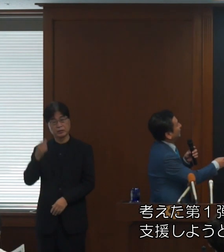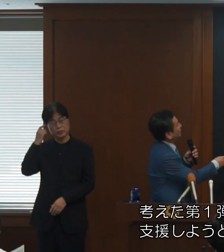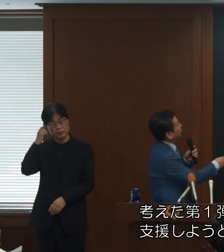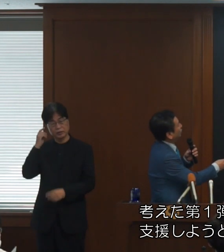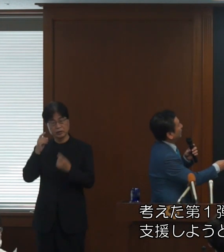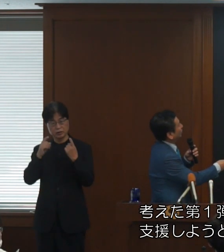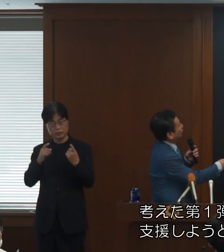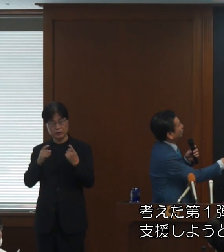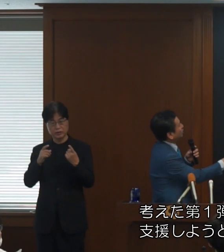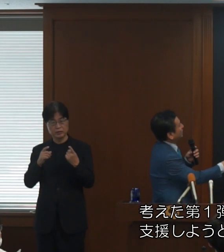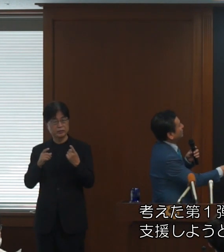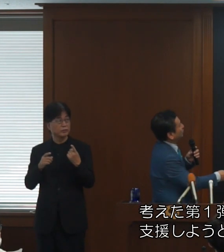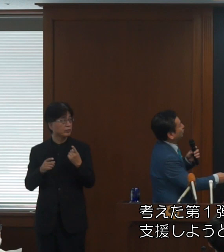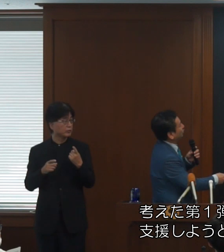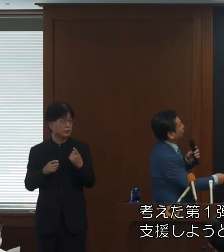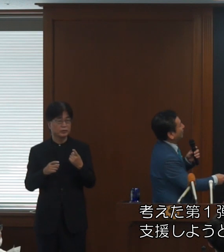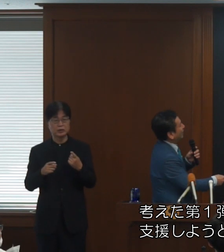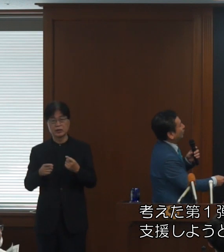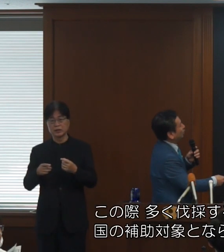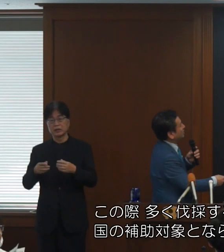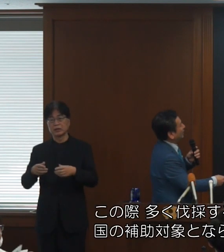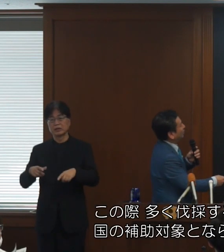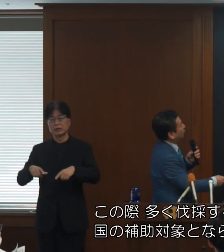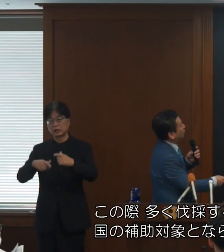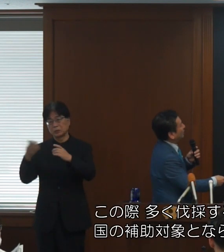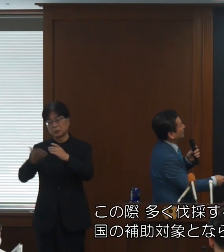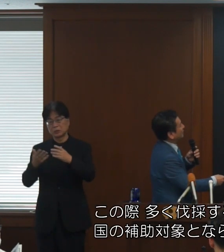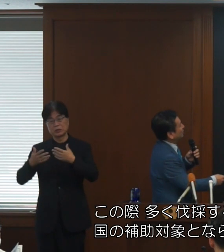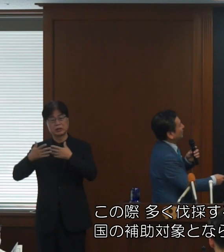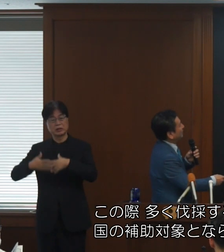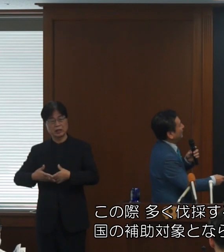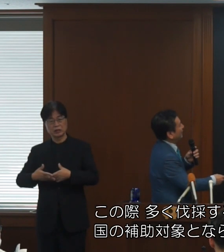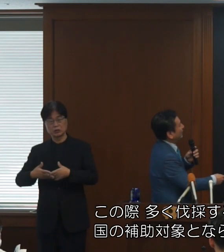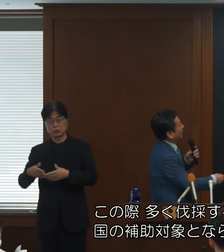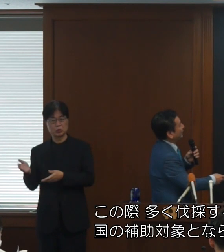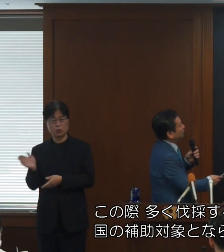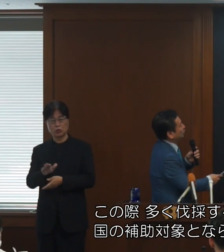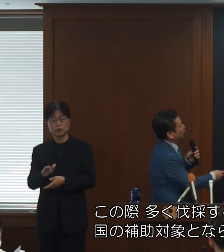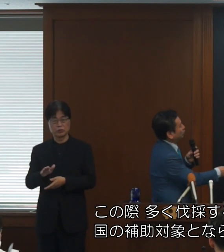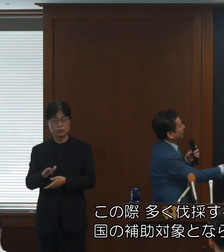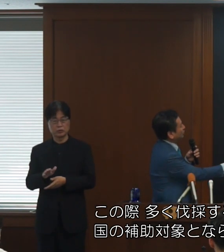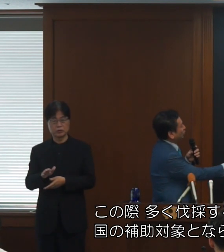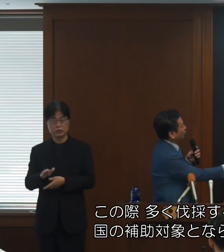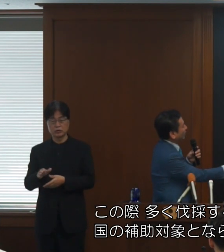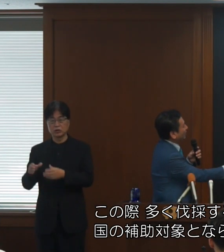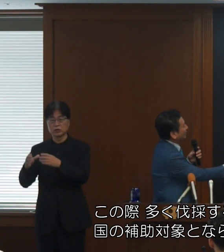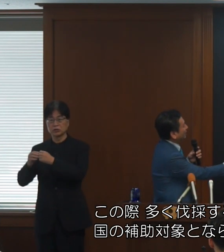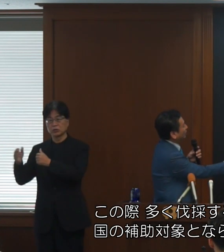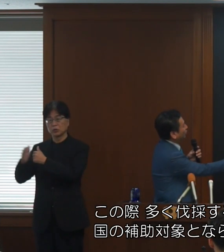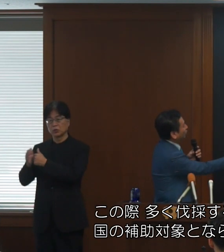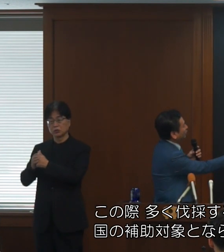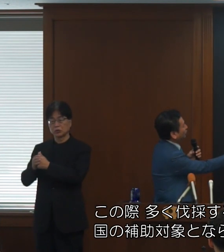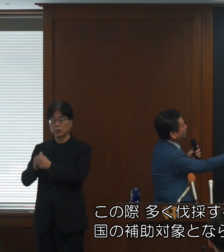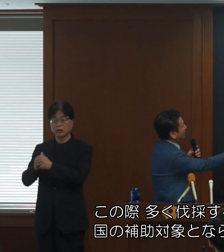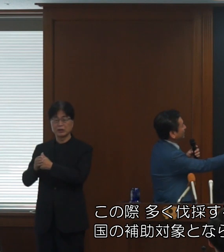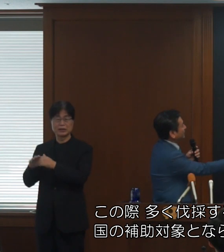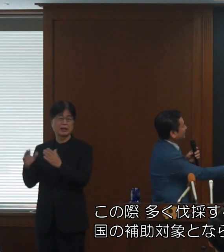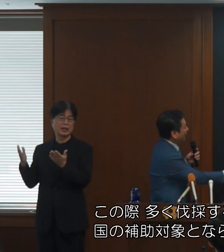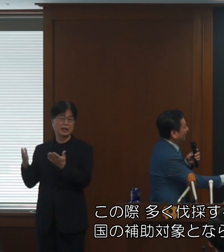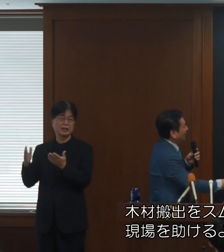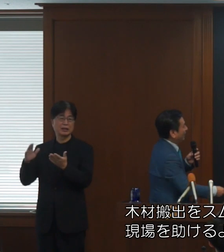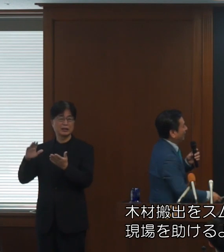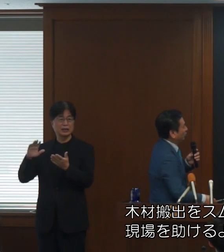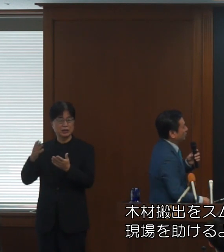1弾が林業機械の動機を支援しようということでこの際多く伐採するために国の補助対象とならない機械の導入